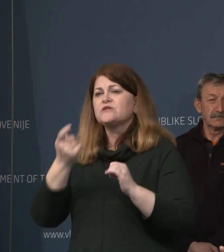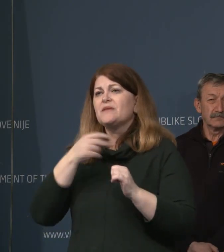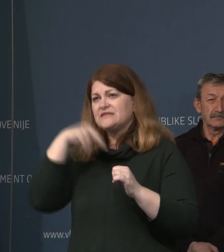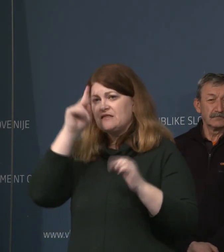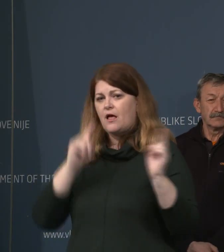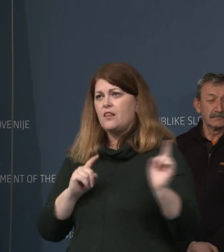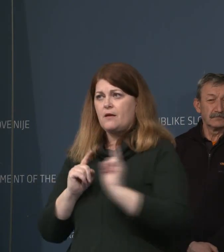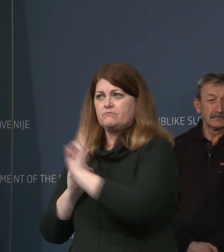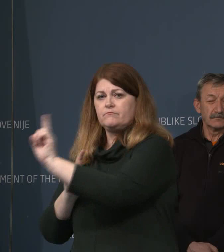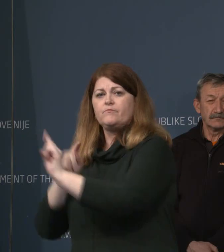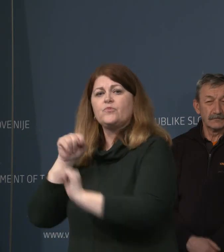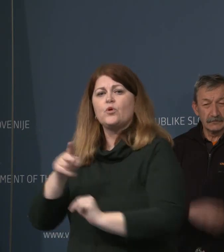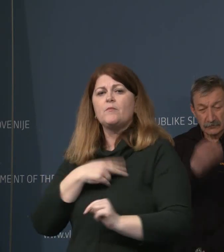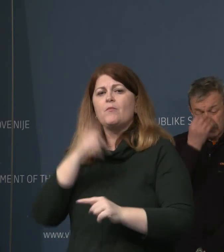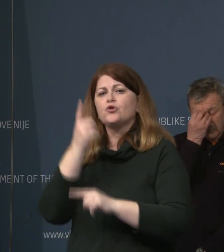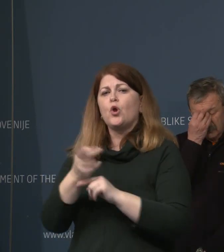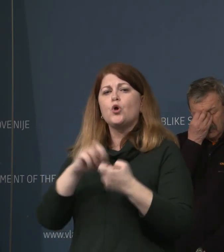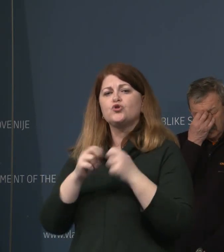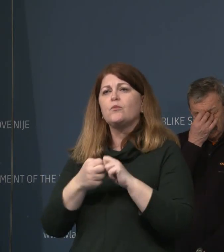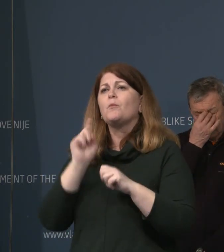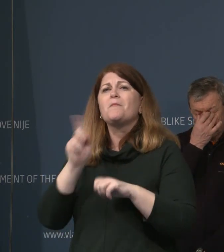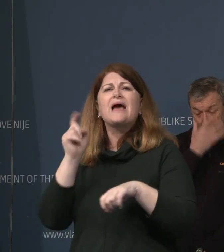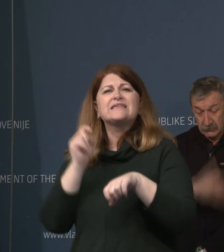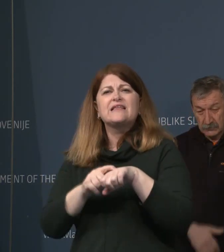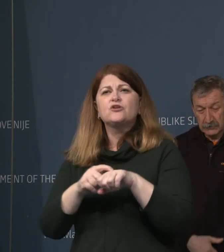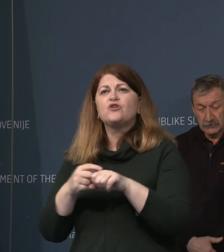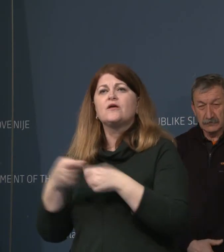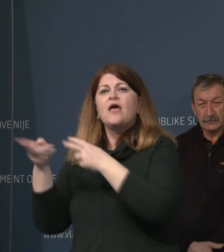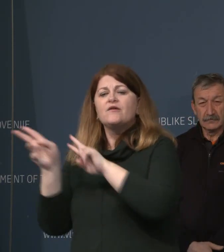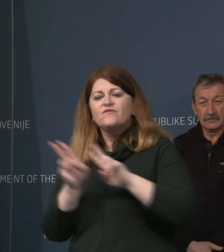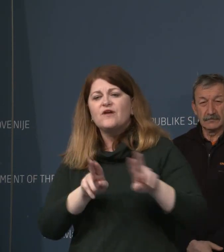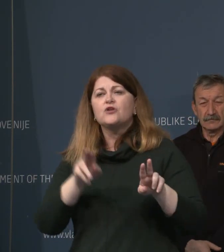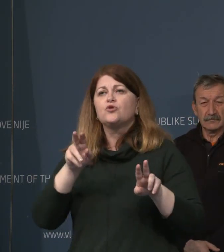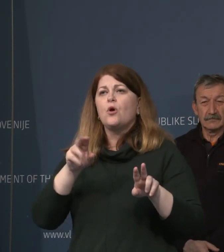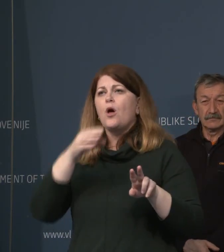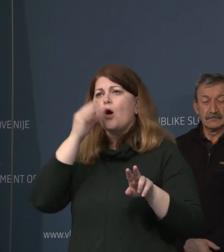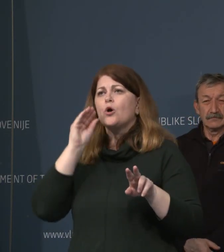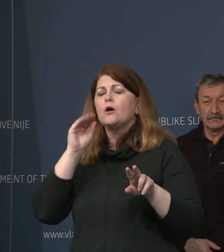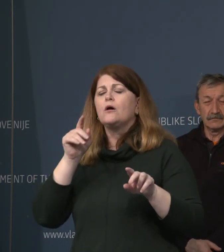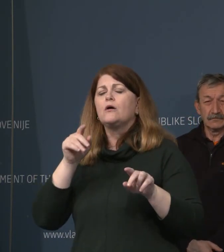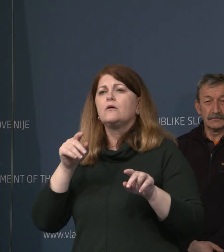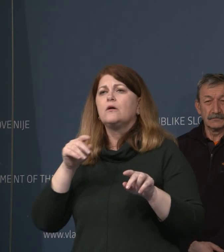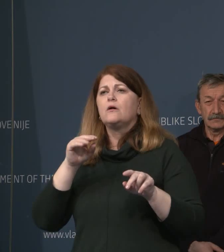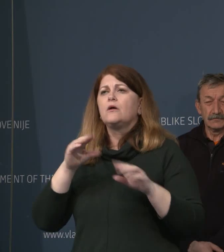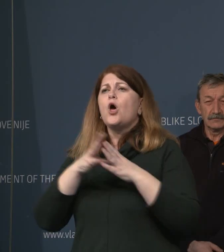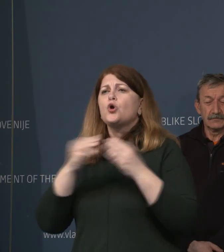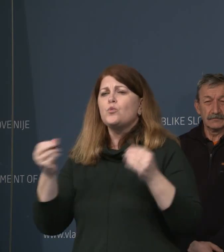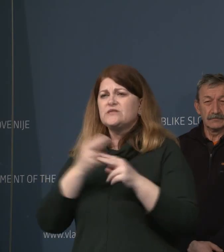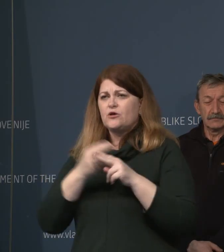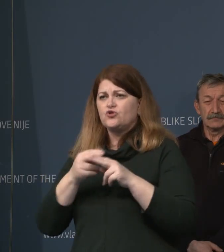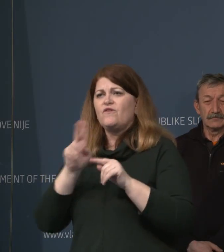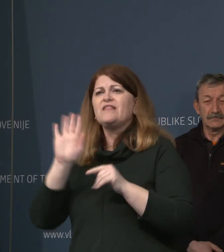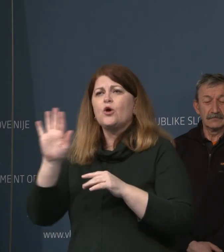Italije. Tukaj imamo določen problem, kar se tiče vračanja romunskih državljanov v njihovo izvorno ciljno